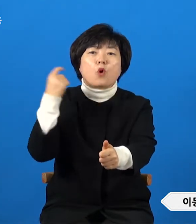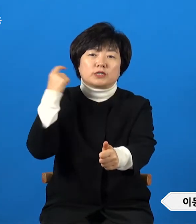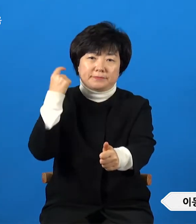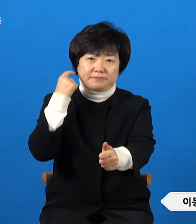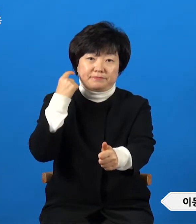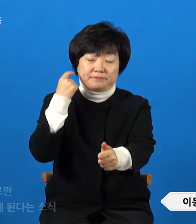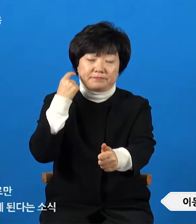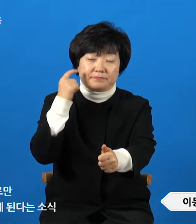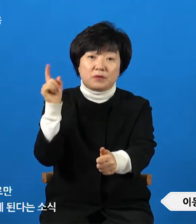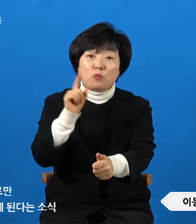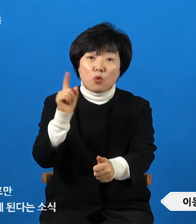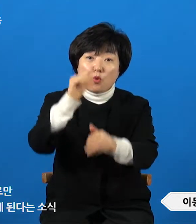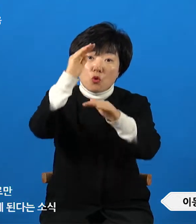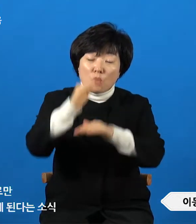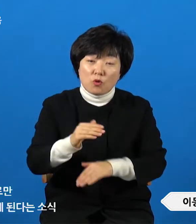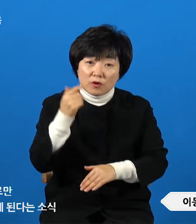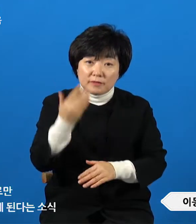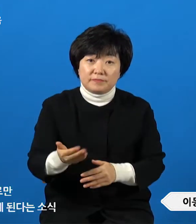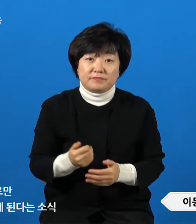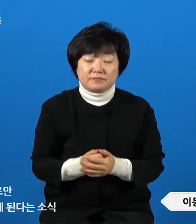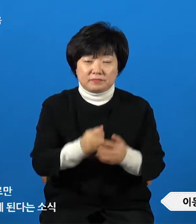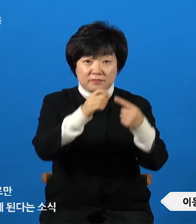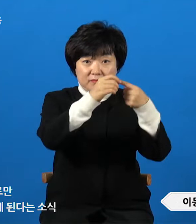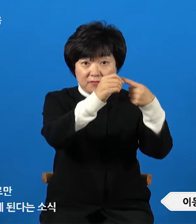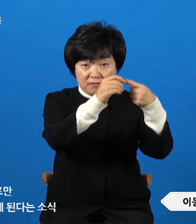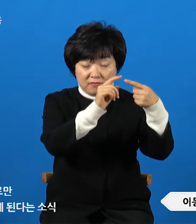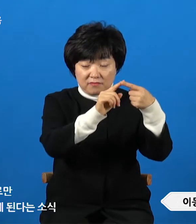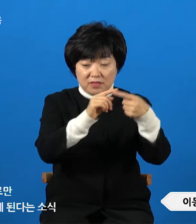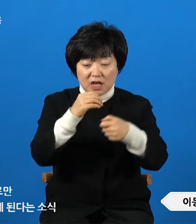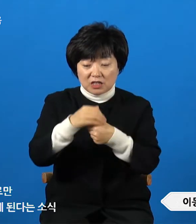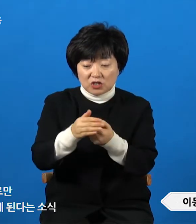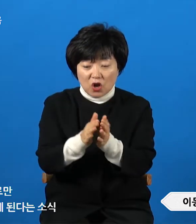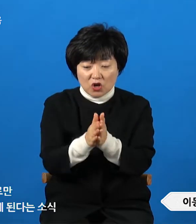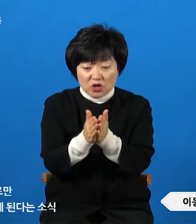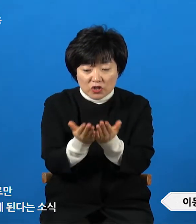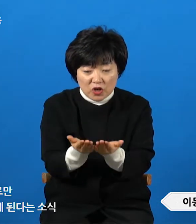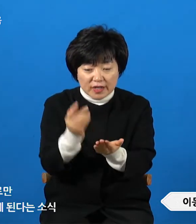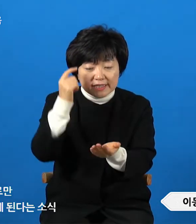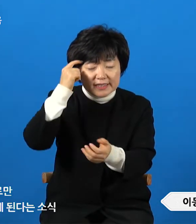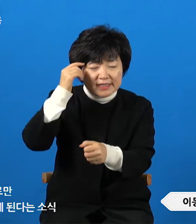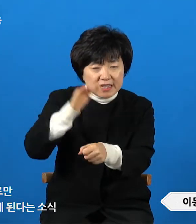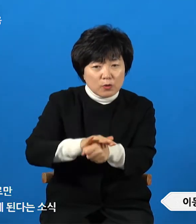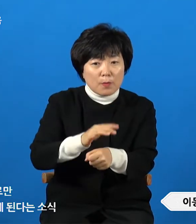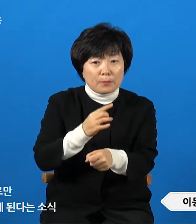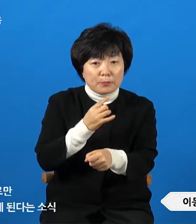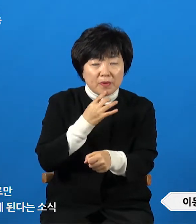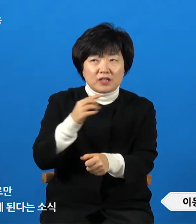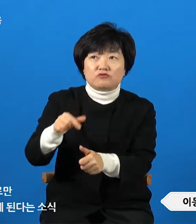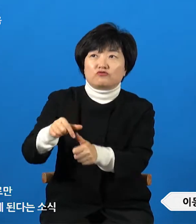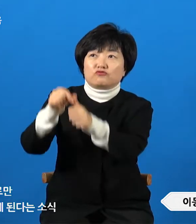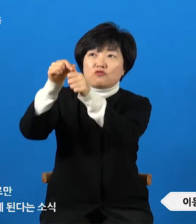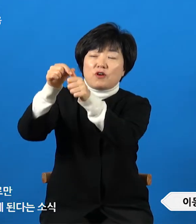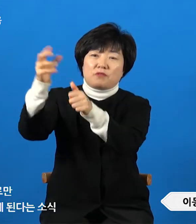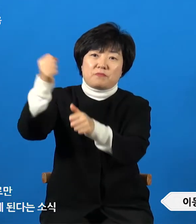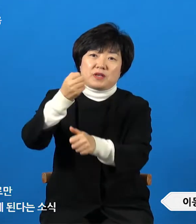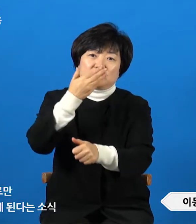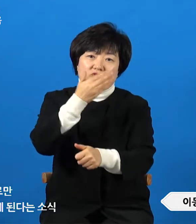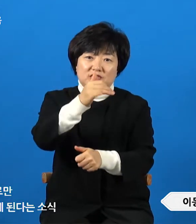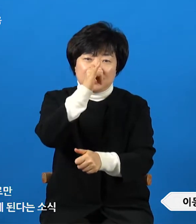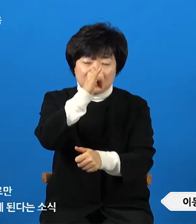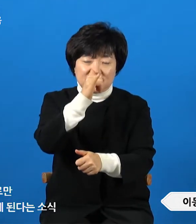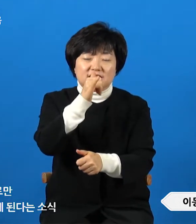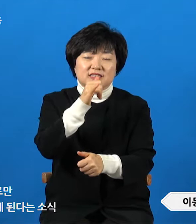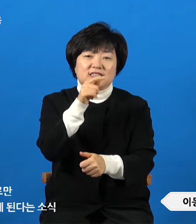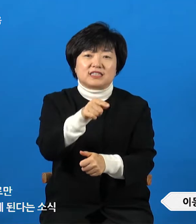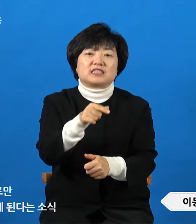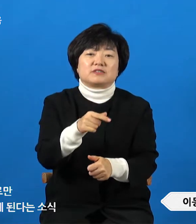복음은 성경의 지혜로서만 우리가 구원에 이를 수 있다는 바로 그 소식입니다. 성경의 지혜를